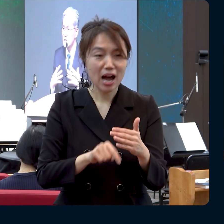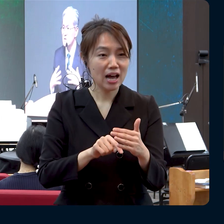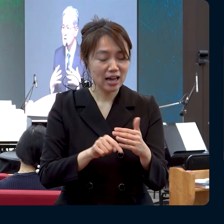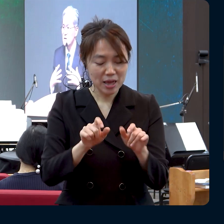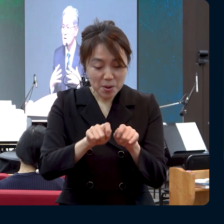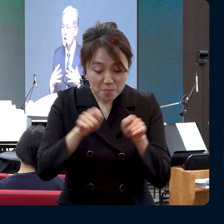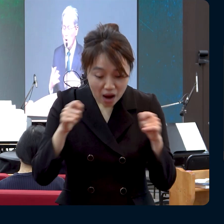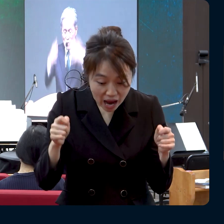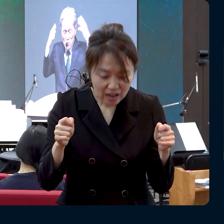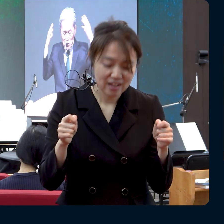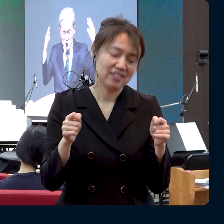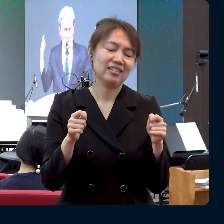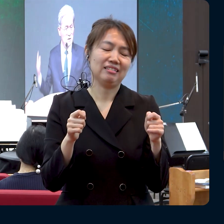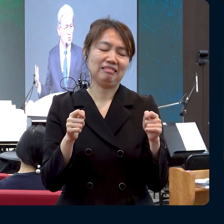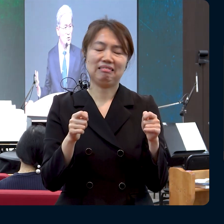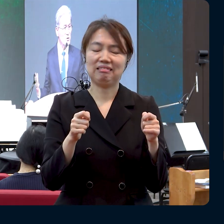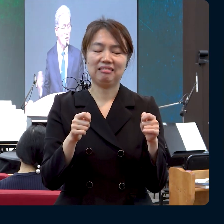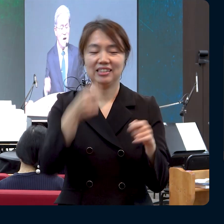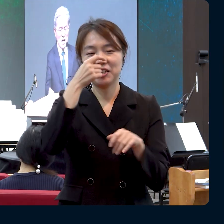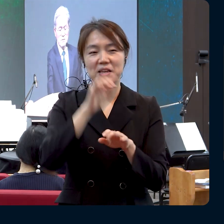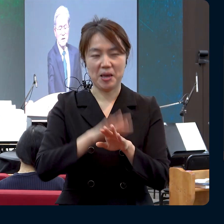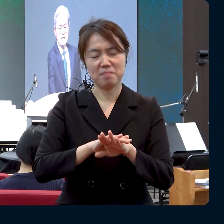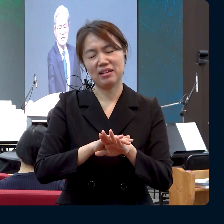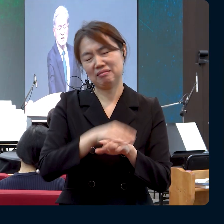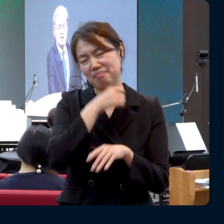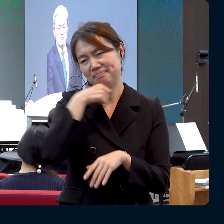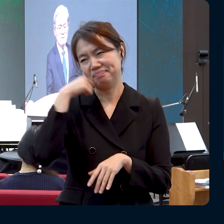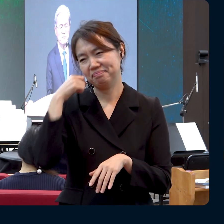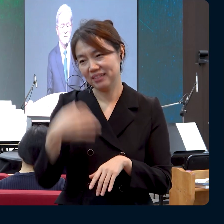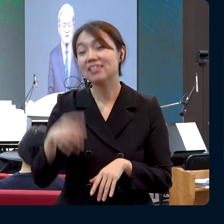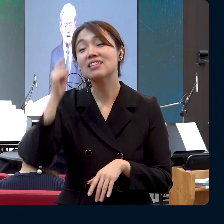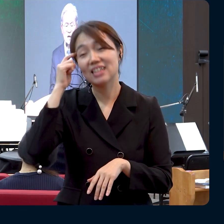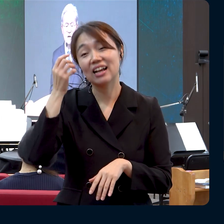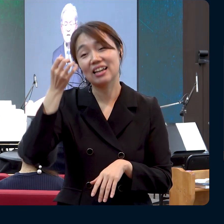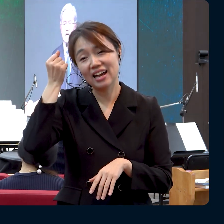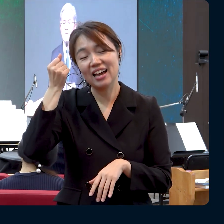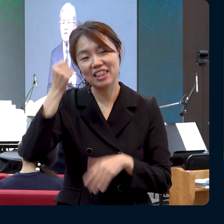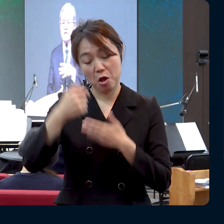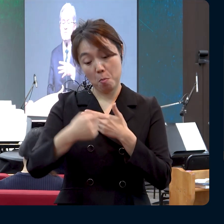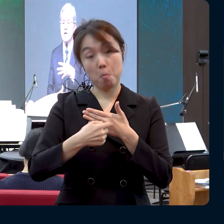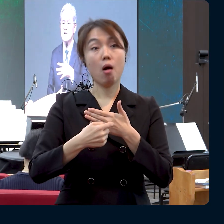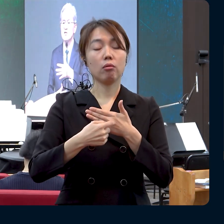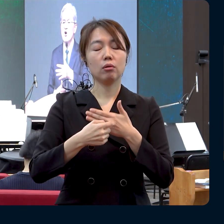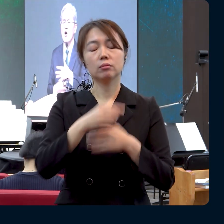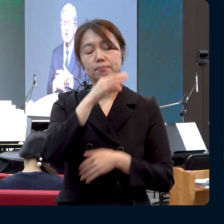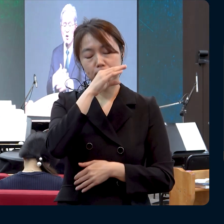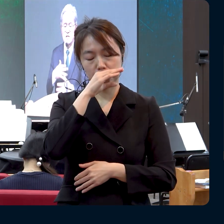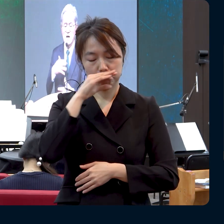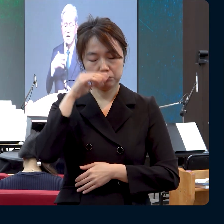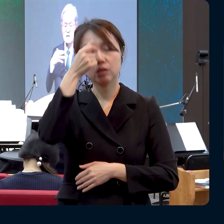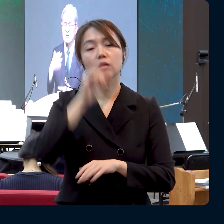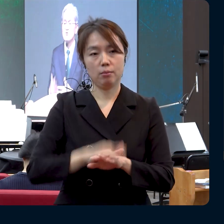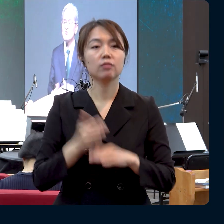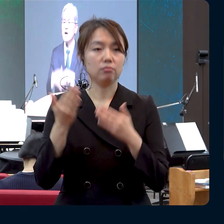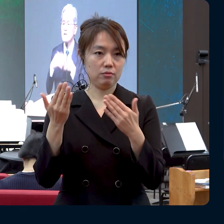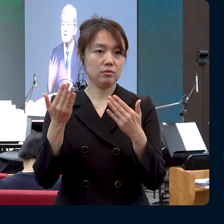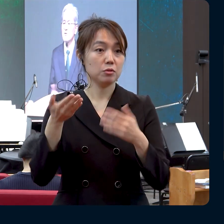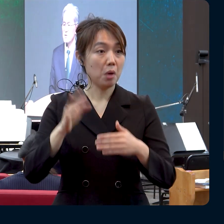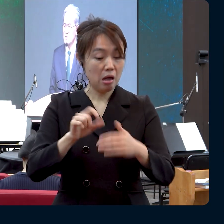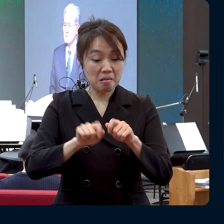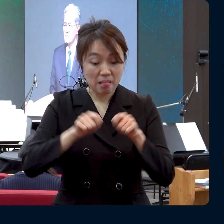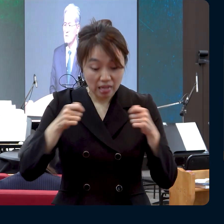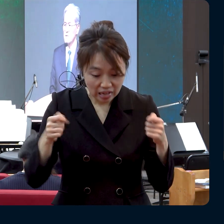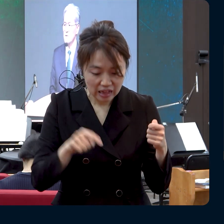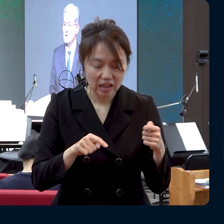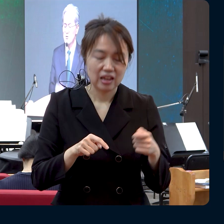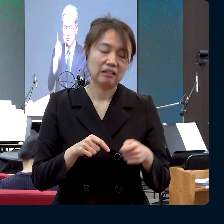있다, 그 말입니다. 겉모습은 예배 드리고 있어요. 하지만 실제로 그 안에 예배를 기뻐하지 않는 여러 가지가 있을 수가 있다는